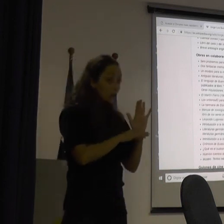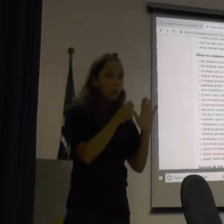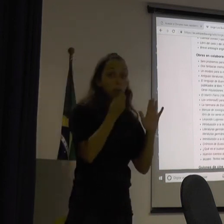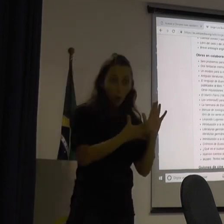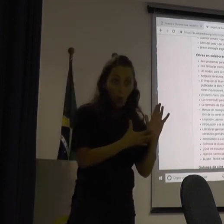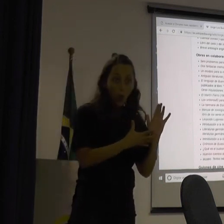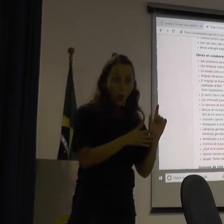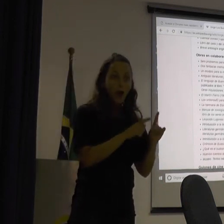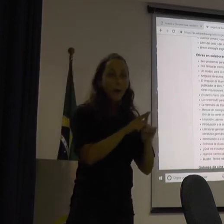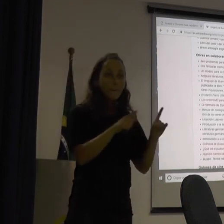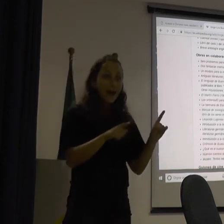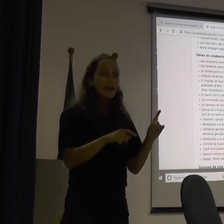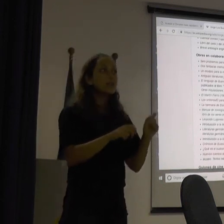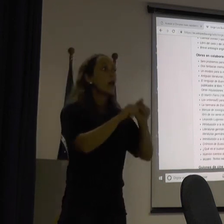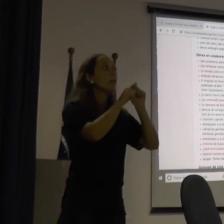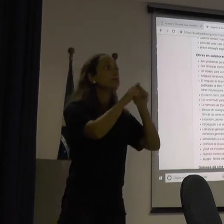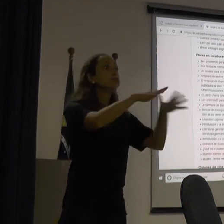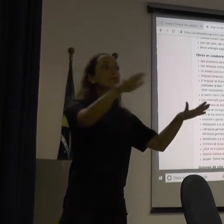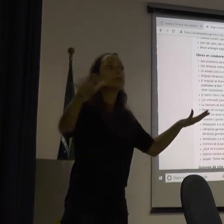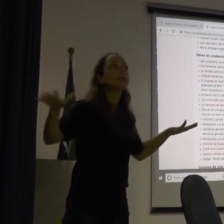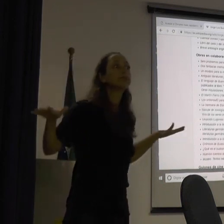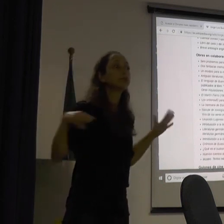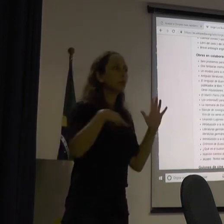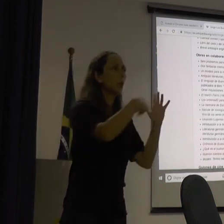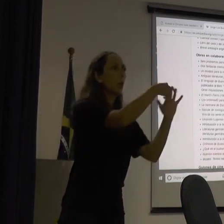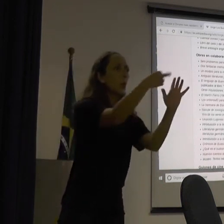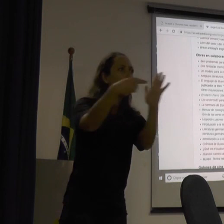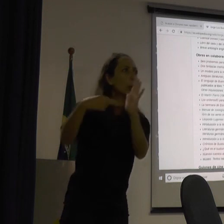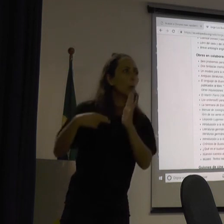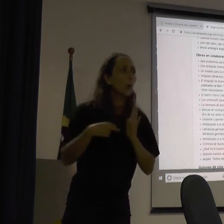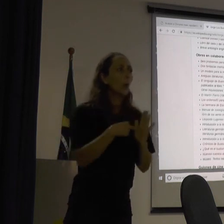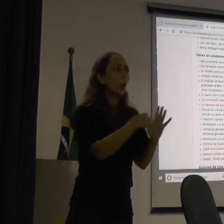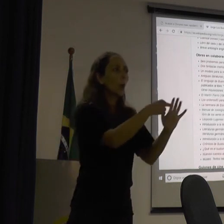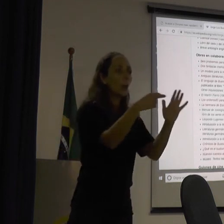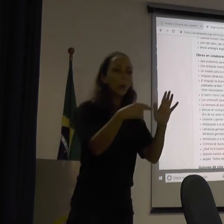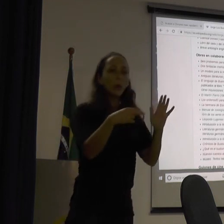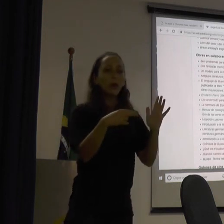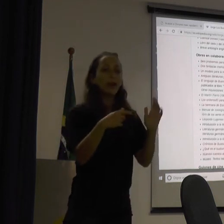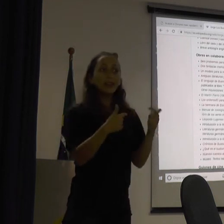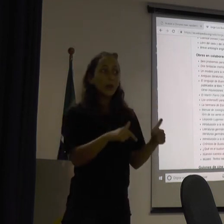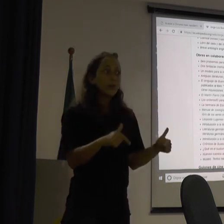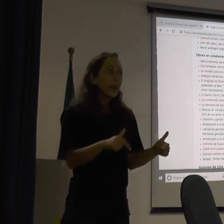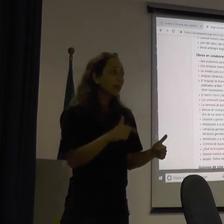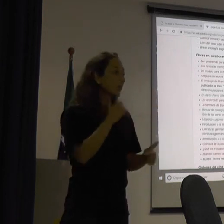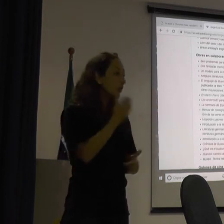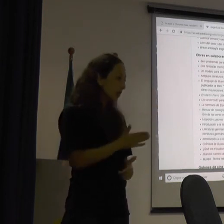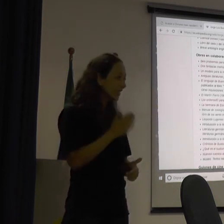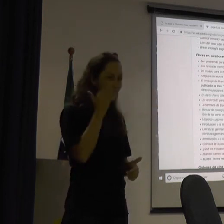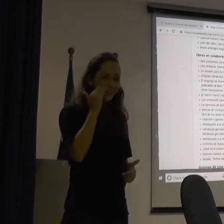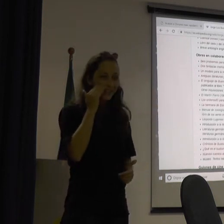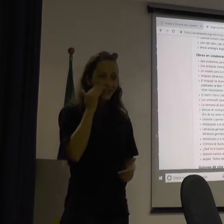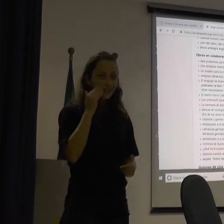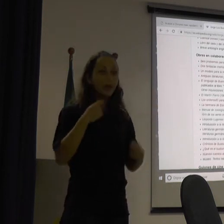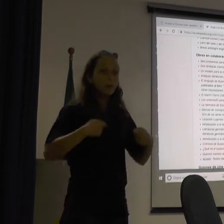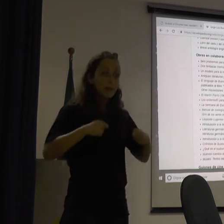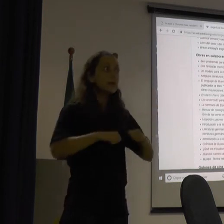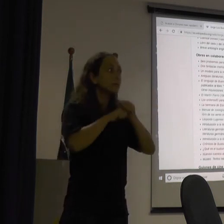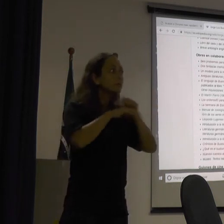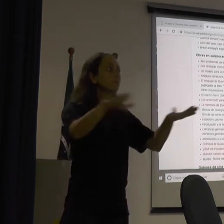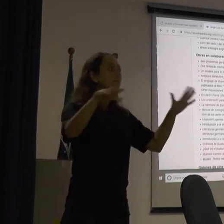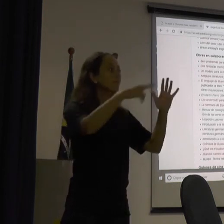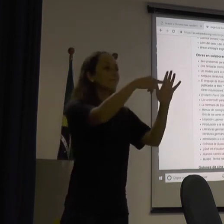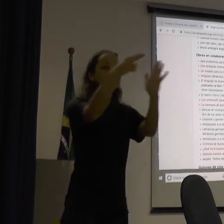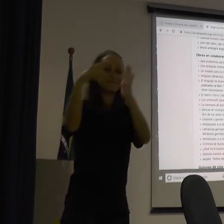não é lido e relido. Então a poética dele é uma poética da leitura e da releitura. Tanto que ele